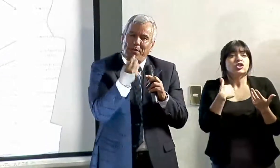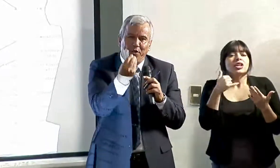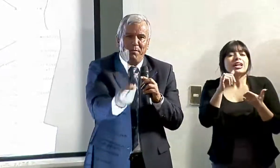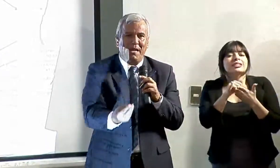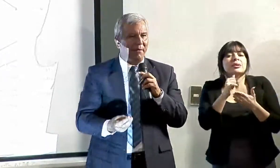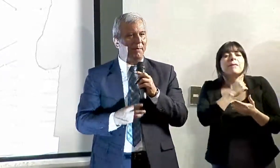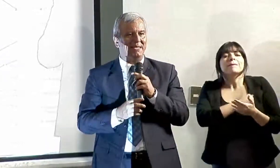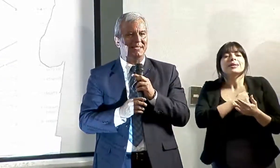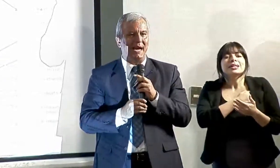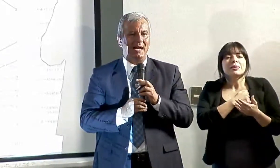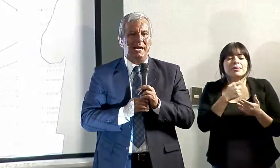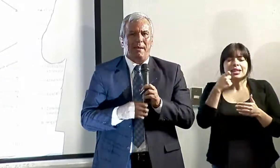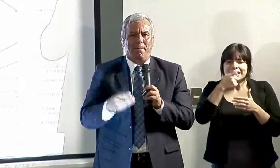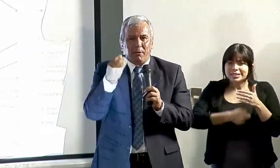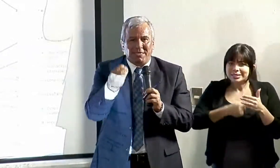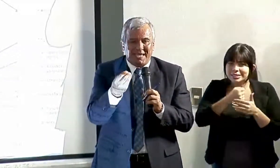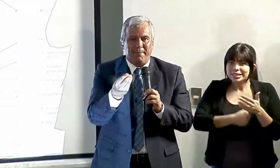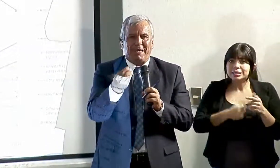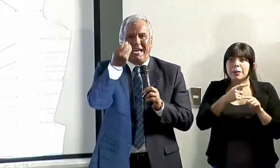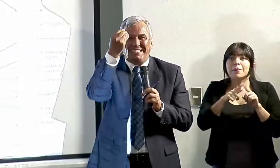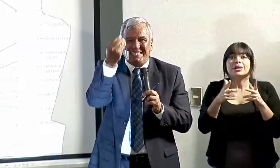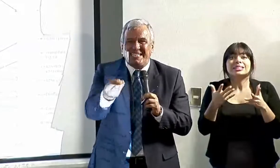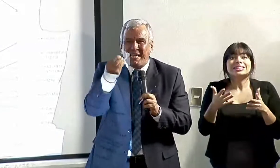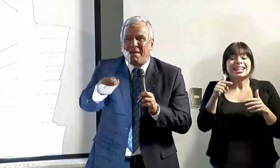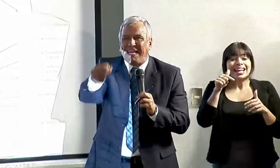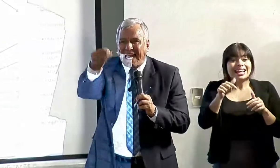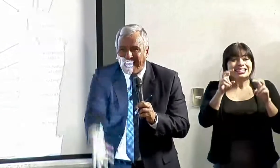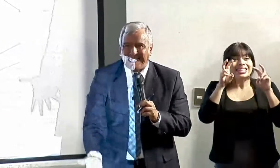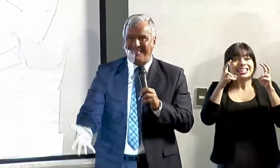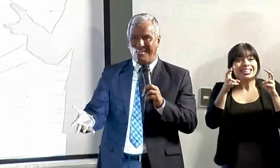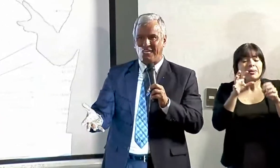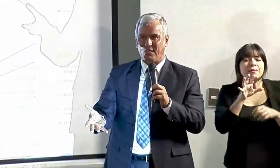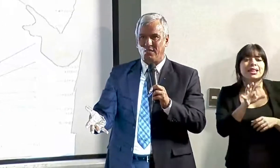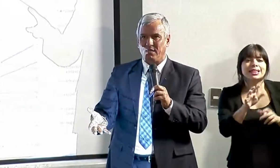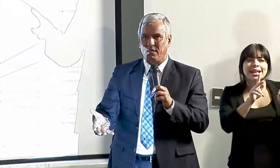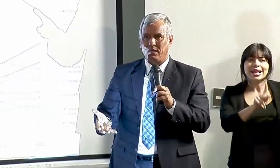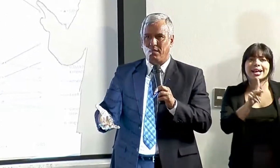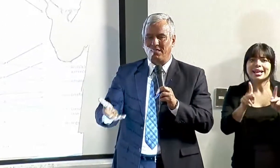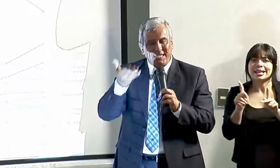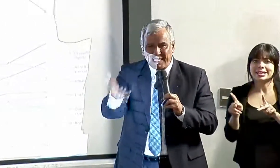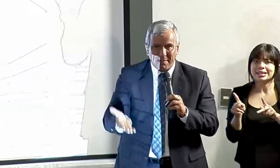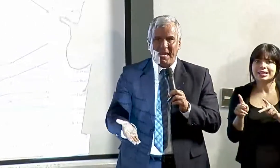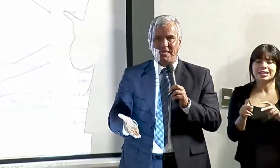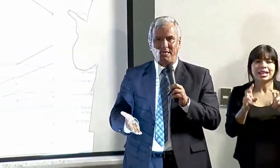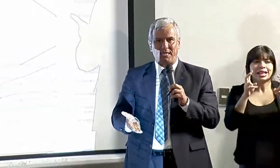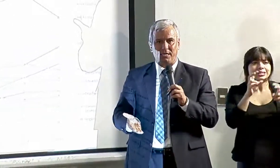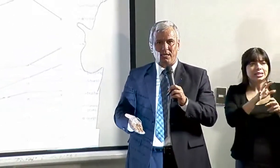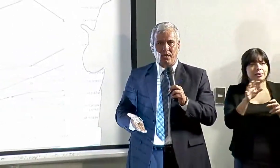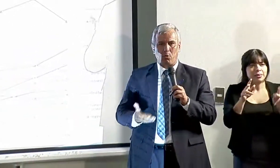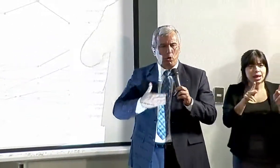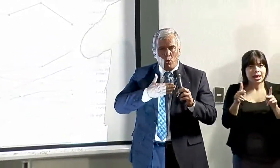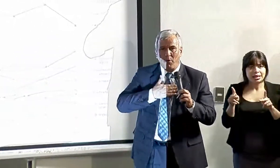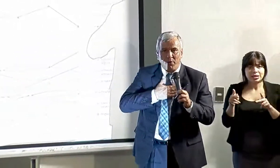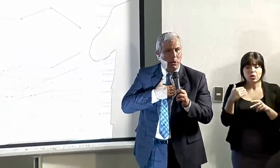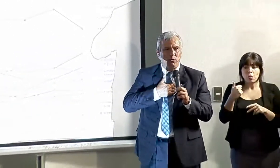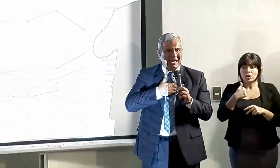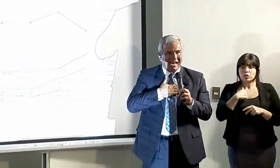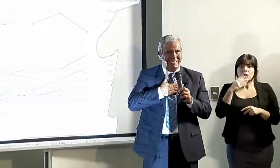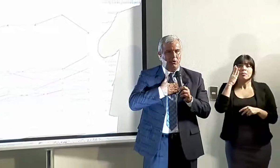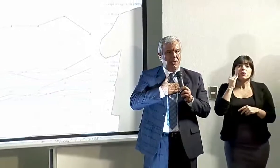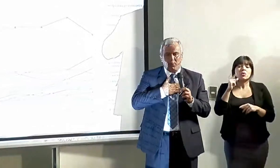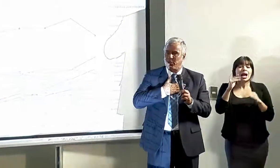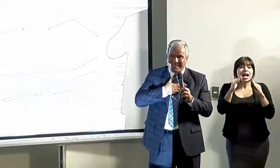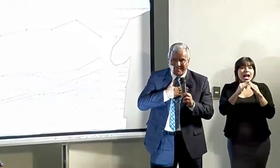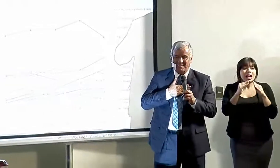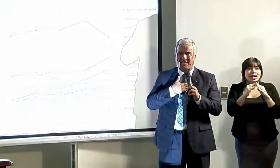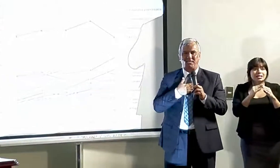esto, perdónenme la vehemencia, pero es que este es el tema de la gente. Este es el tema de la gente. Cuando uno ha vivido en una